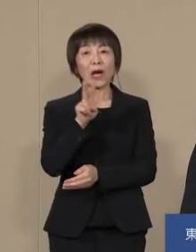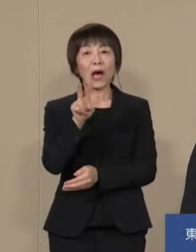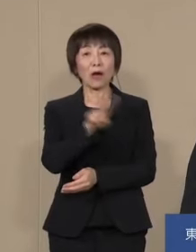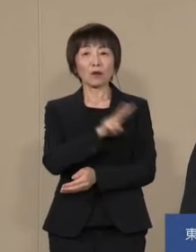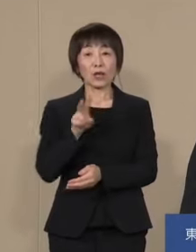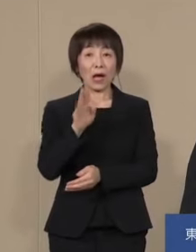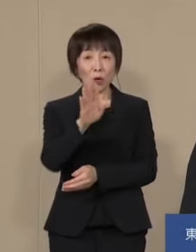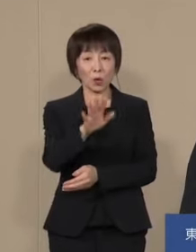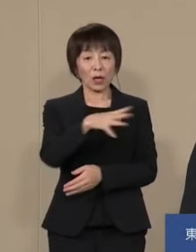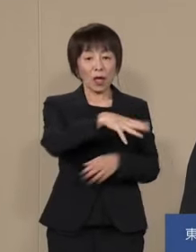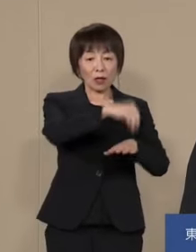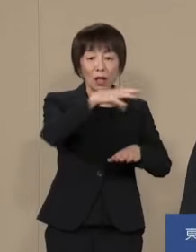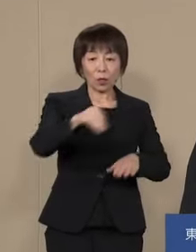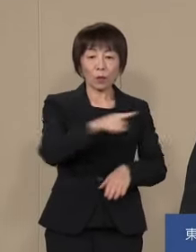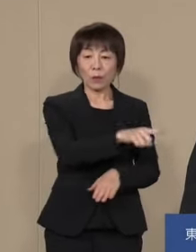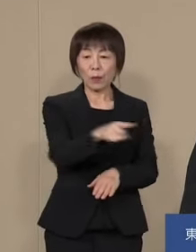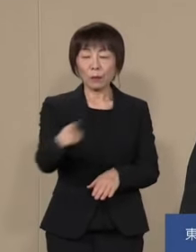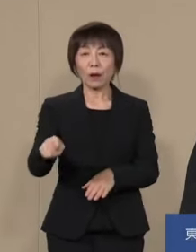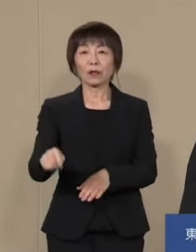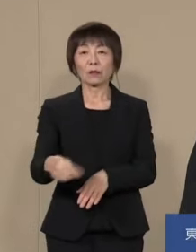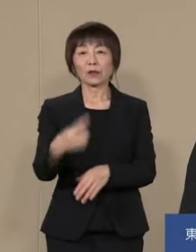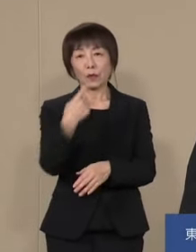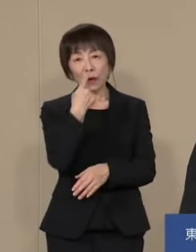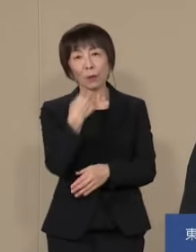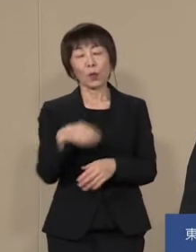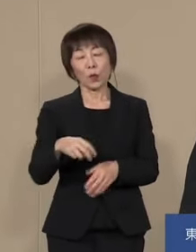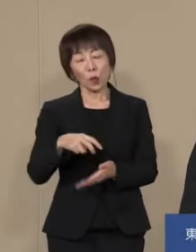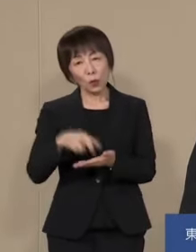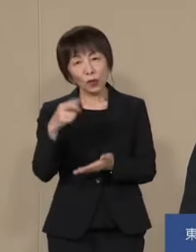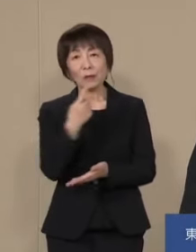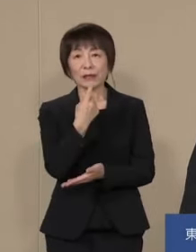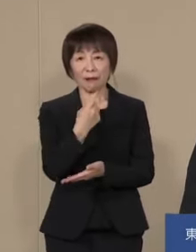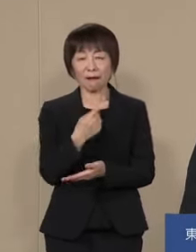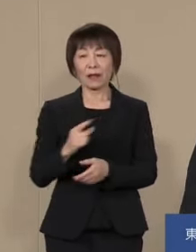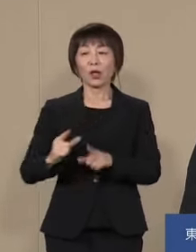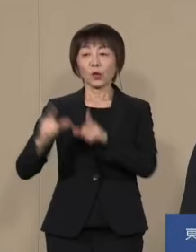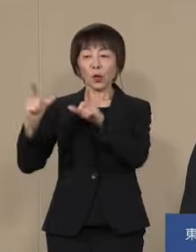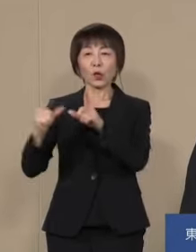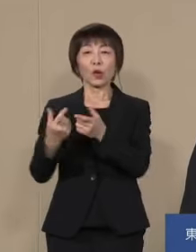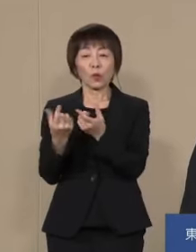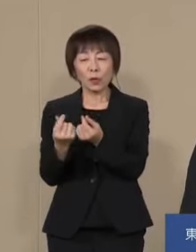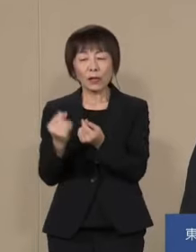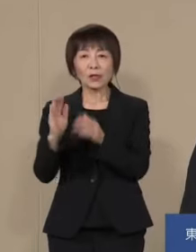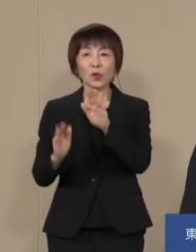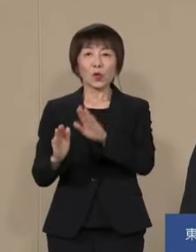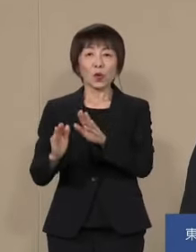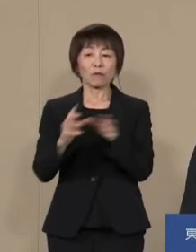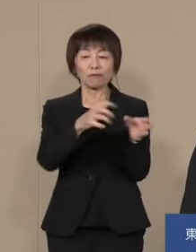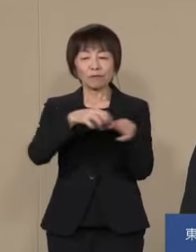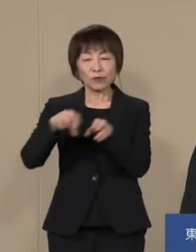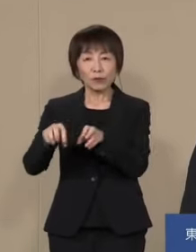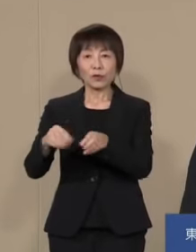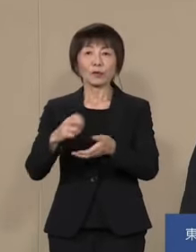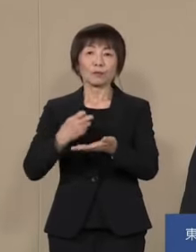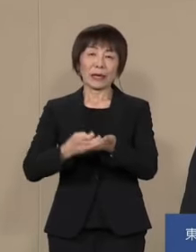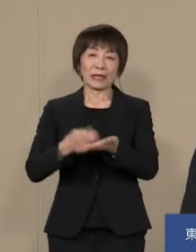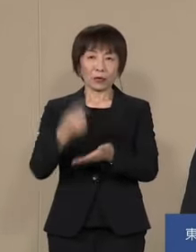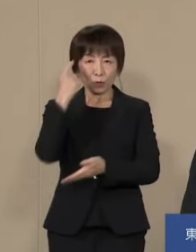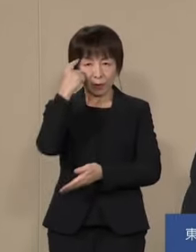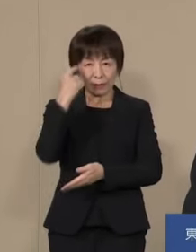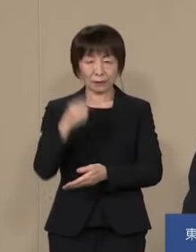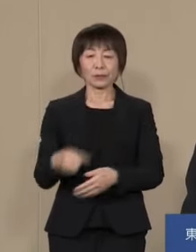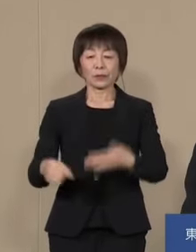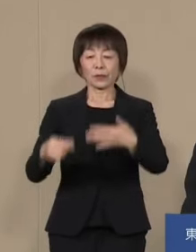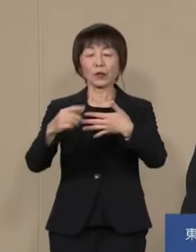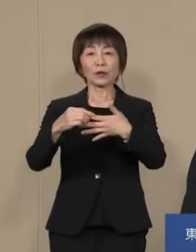で私はこれにびっくりしたわけであります東京もそういう状況にすべきだという風に思っております2つ